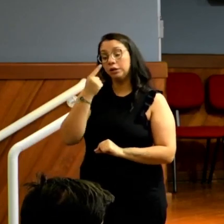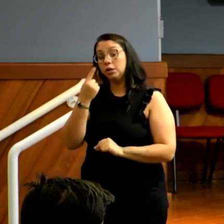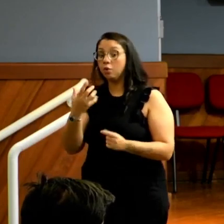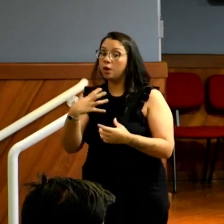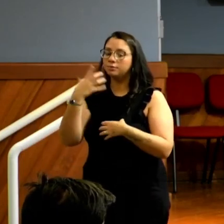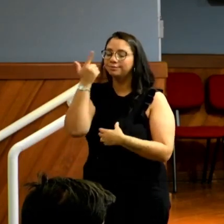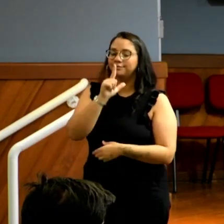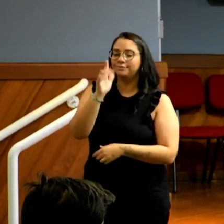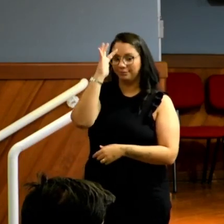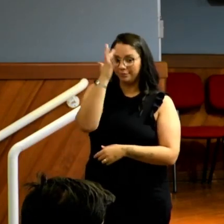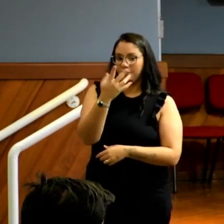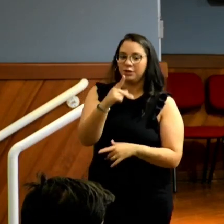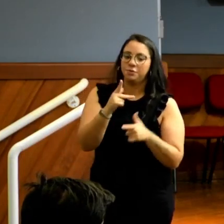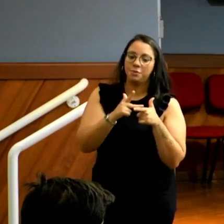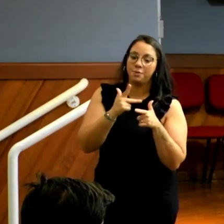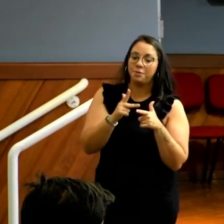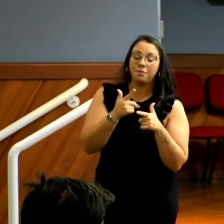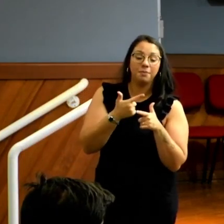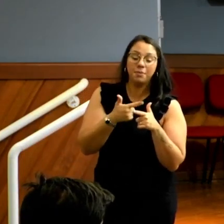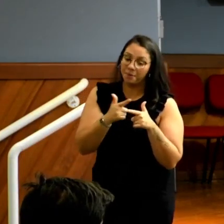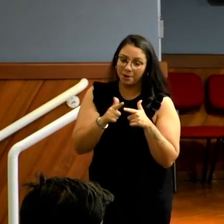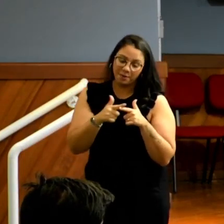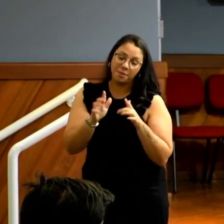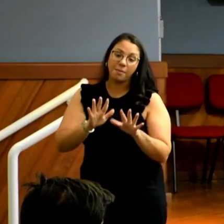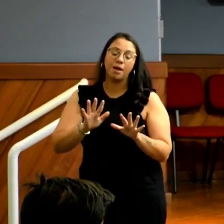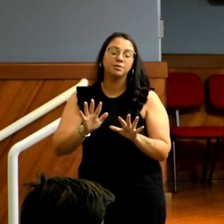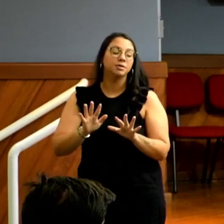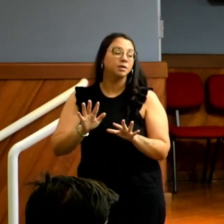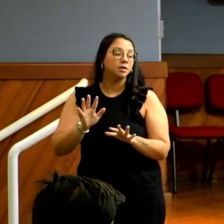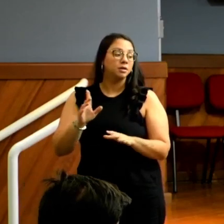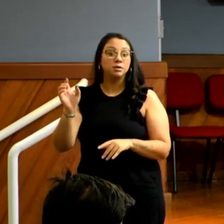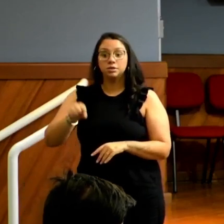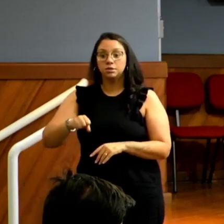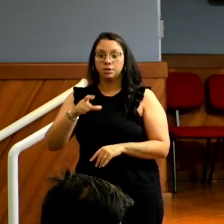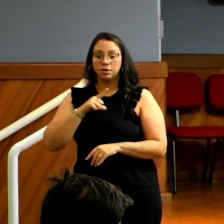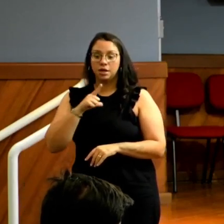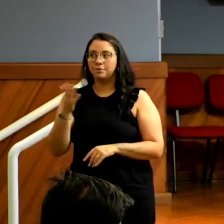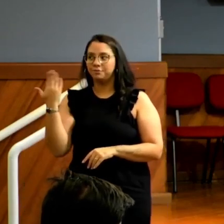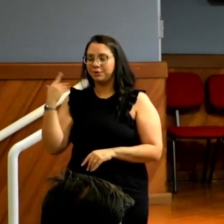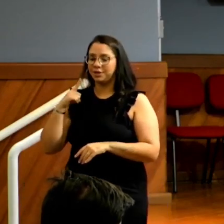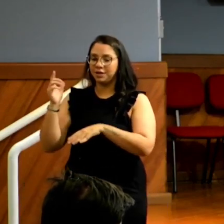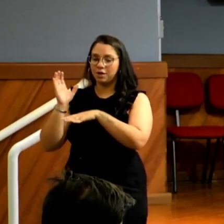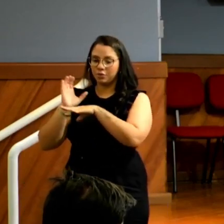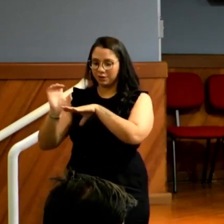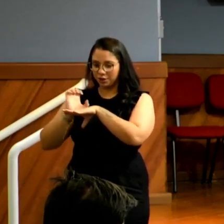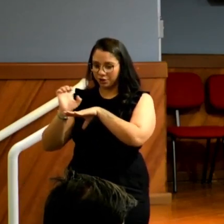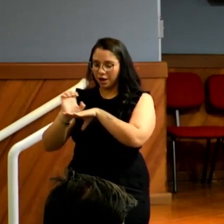que resolve o seu problema. Mas é isso, claro que tem. Porque é igual, a gente tinha um estagiário de ciência da